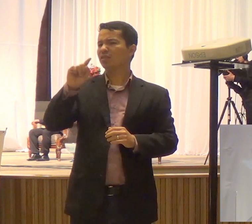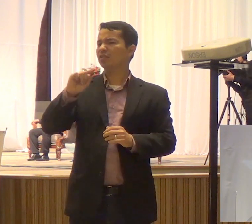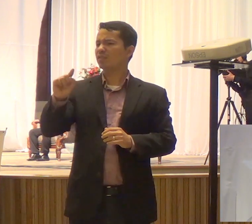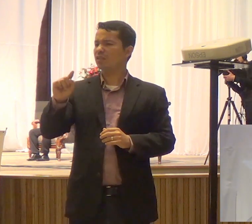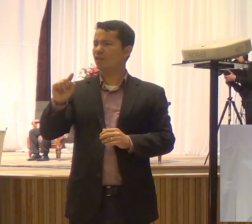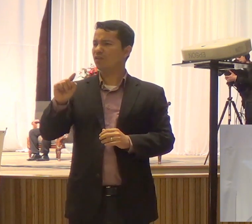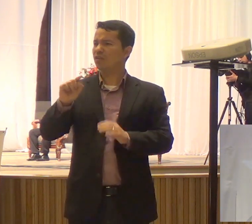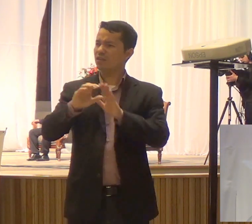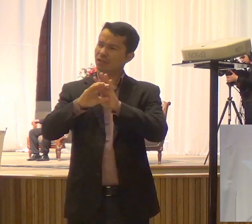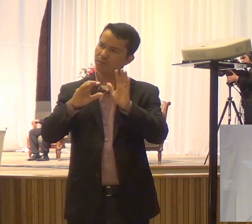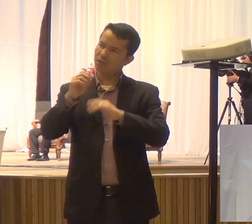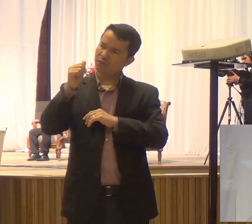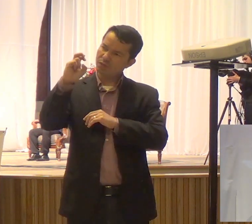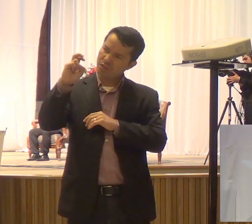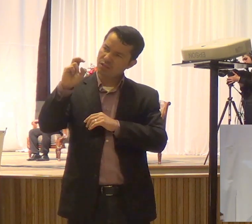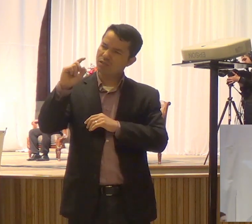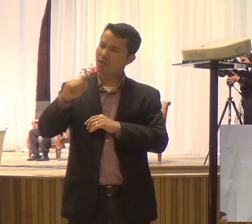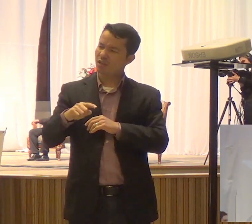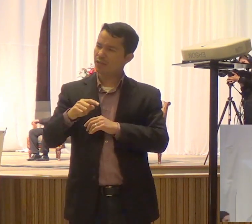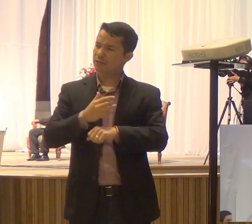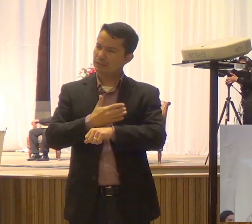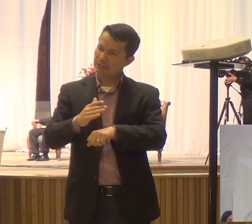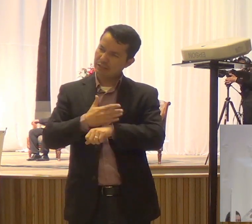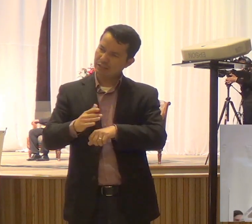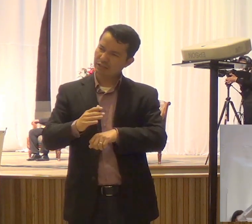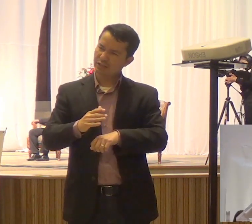a mensagem prática de Deus no nosso coração.